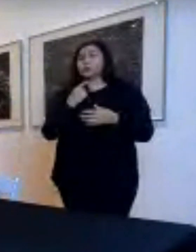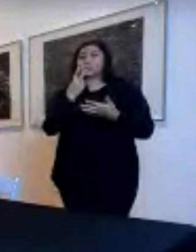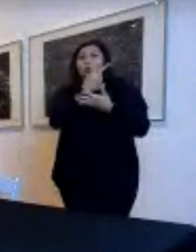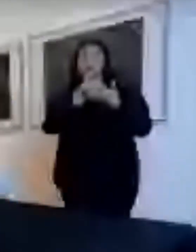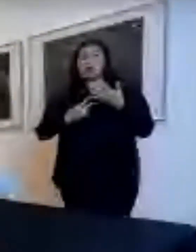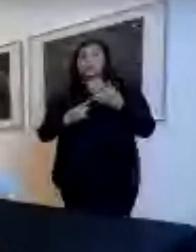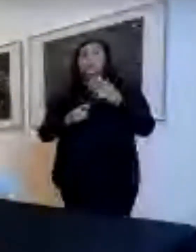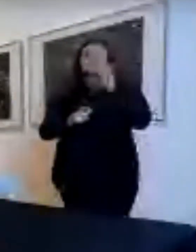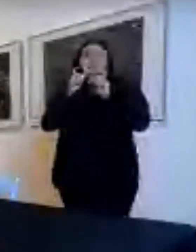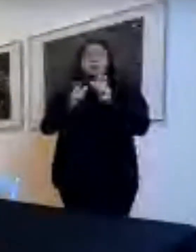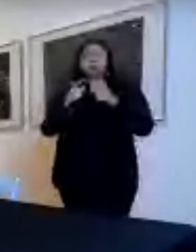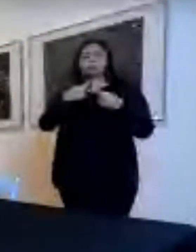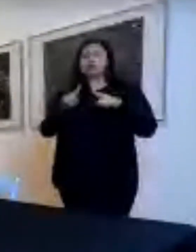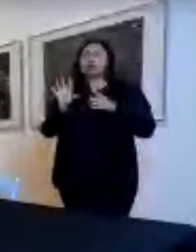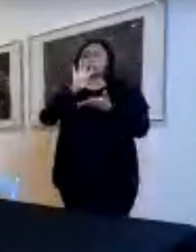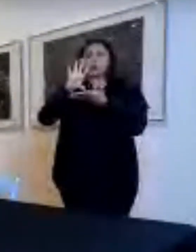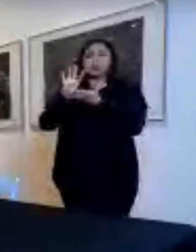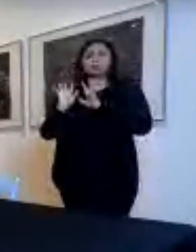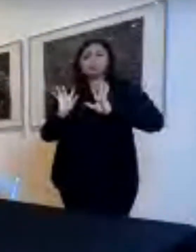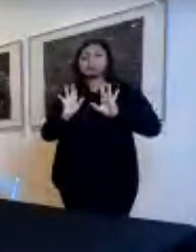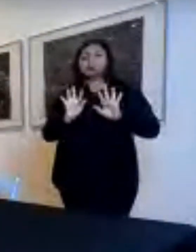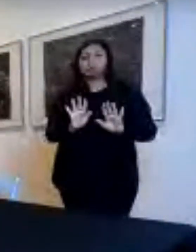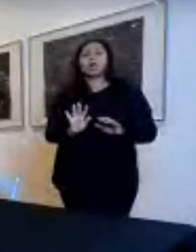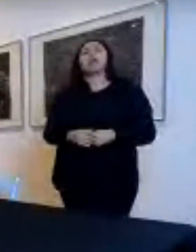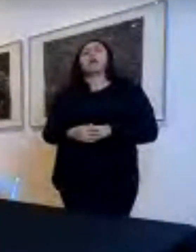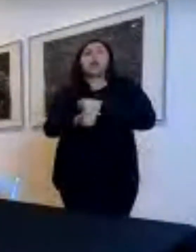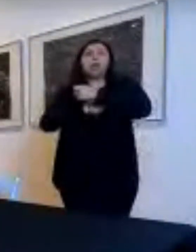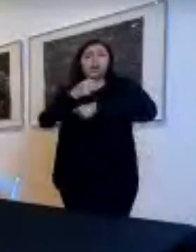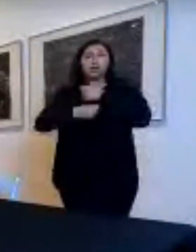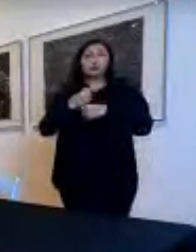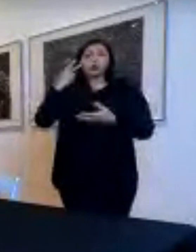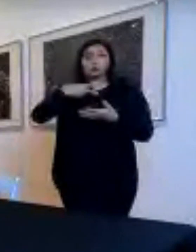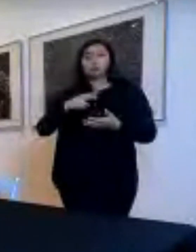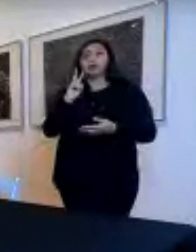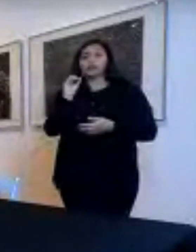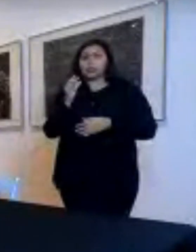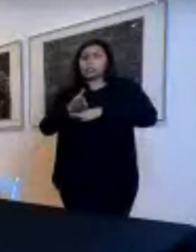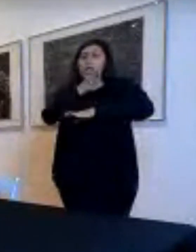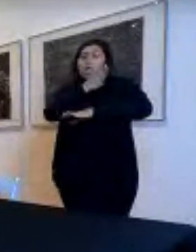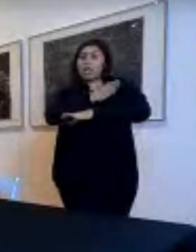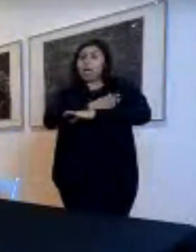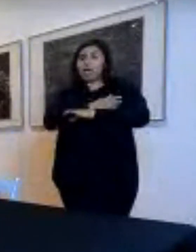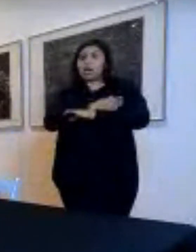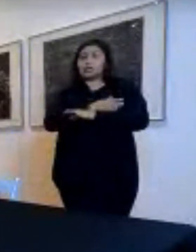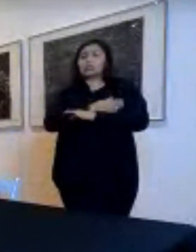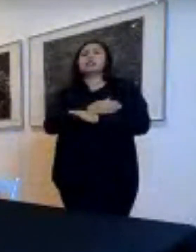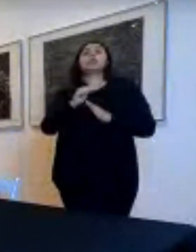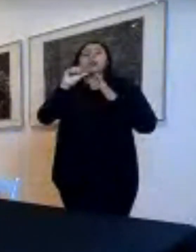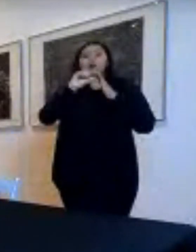Migración. El año 2020 logramos realizar, antes de la cuarentena, el seminario Museo, Arte